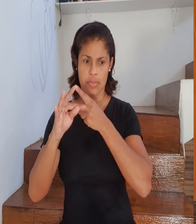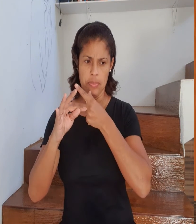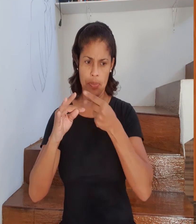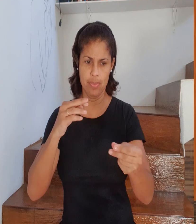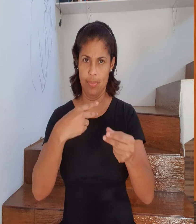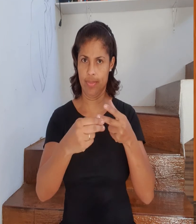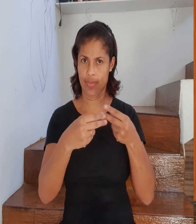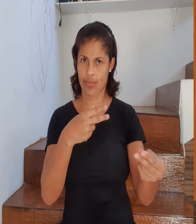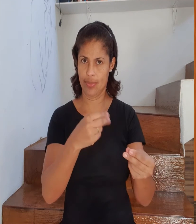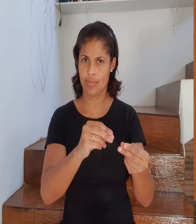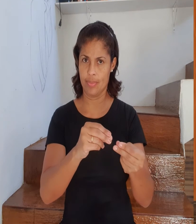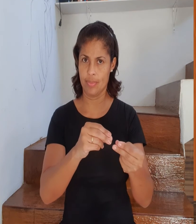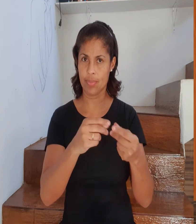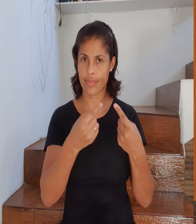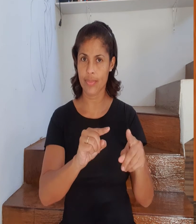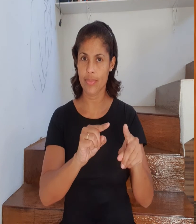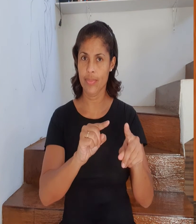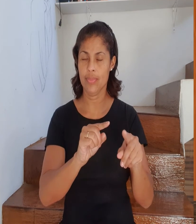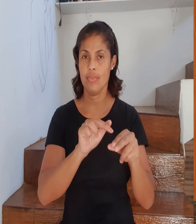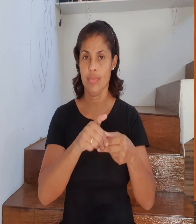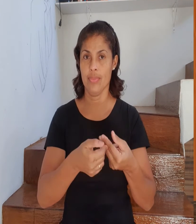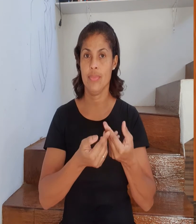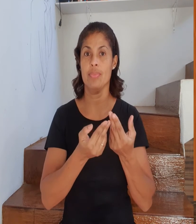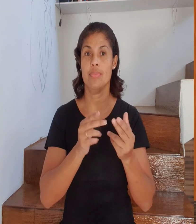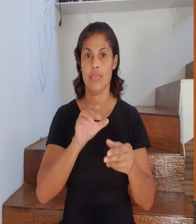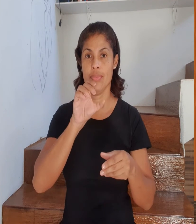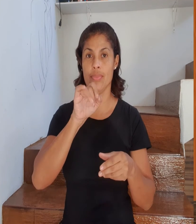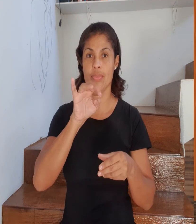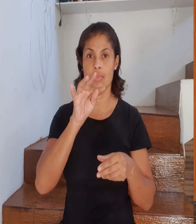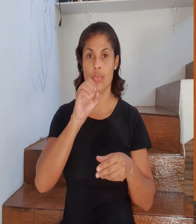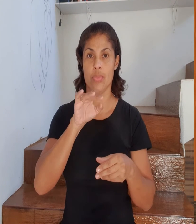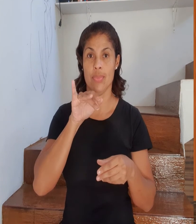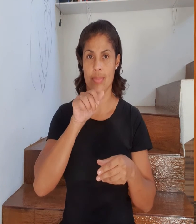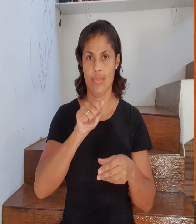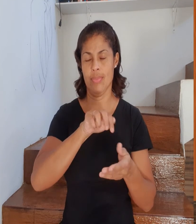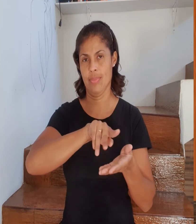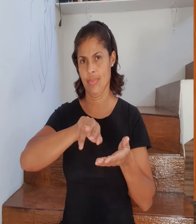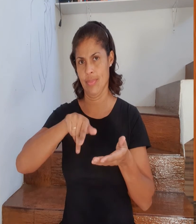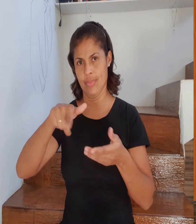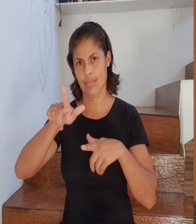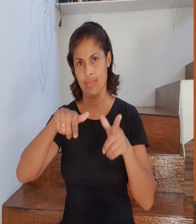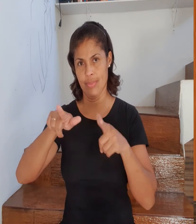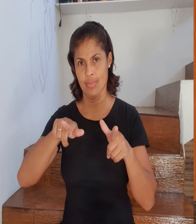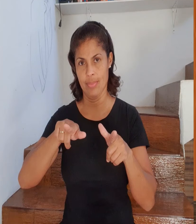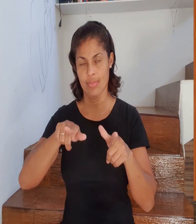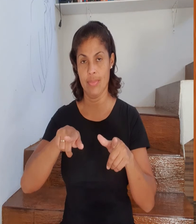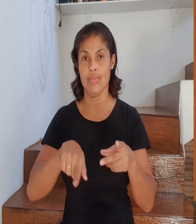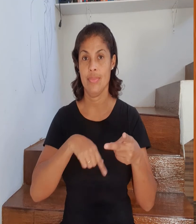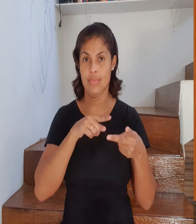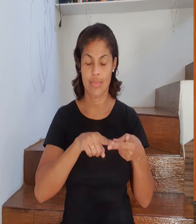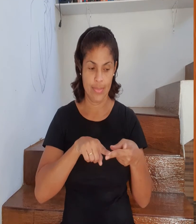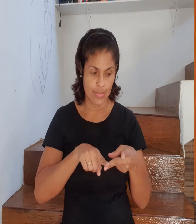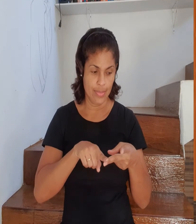pela destruição do micro-organismo invasor, por meio da secreção de citocinas e outras substâncias,